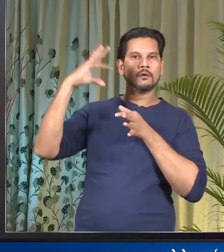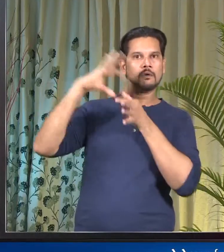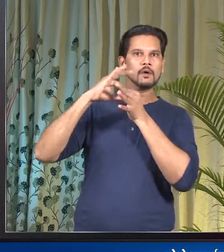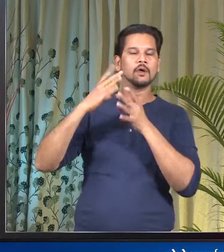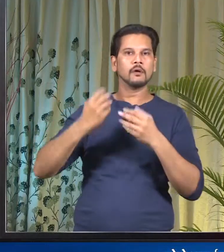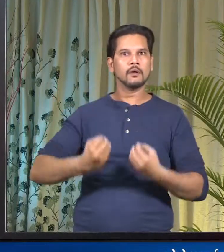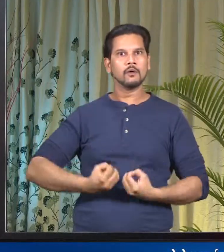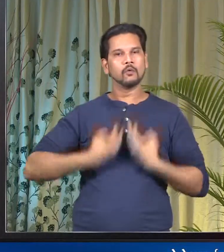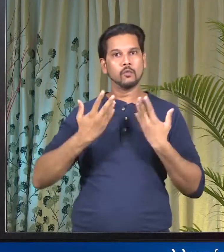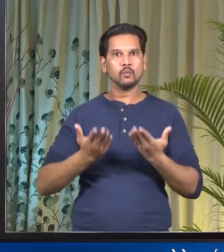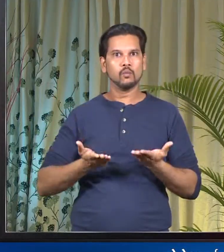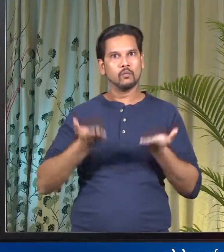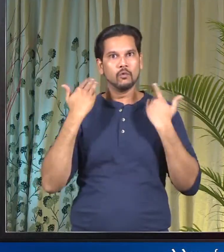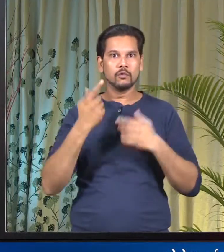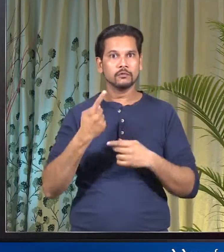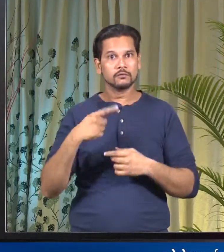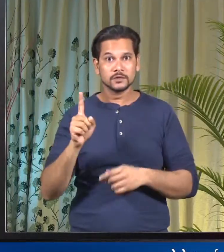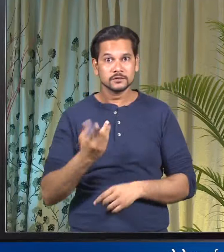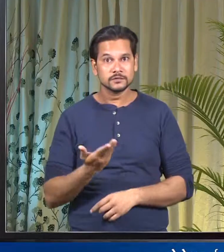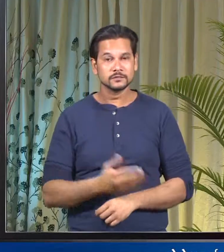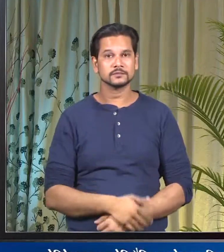कितनी खुशी होगी